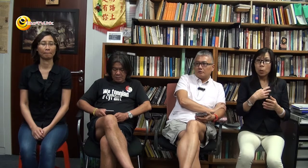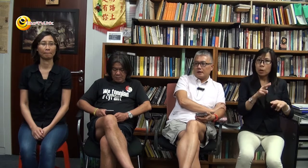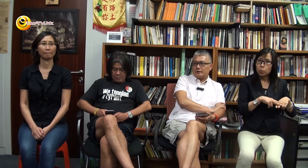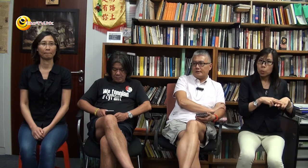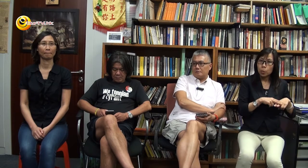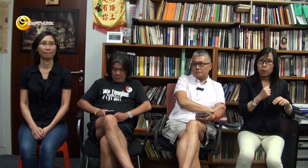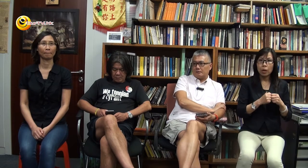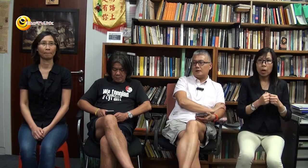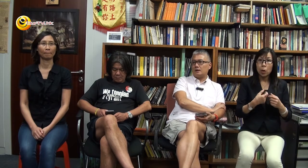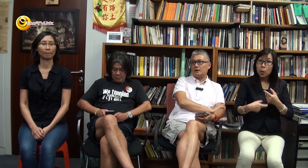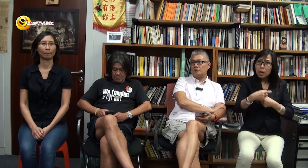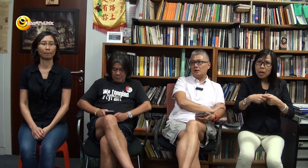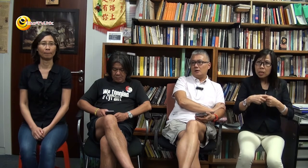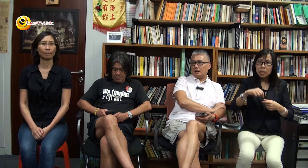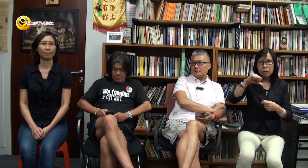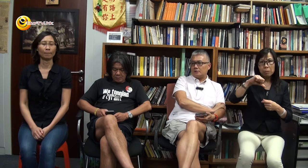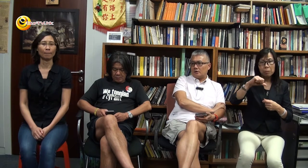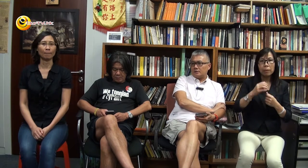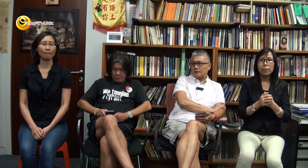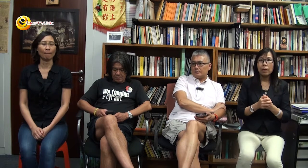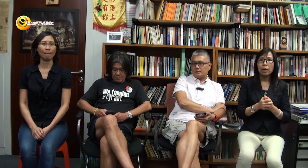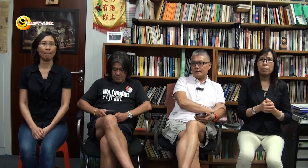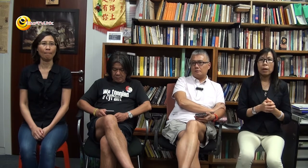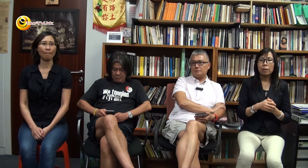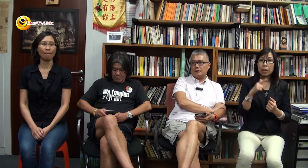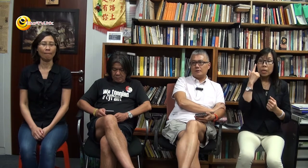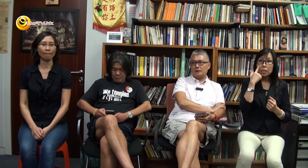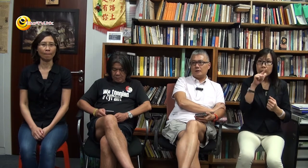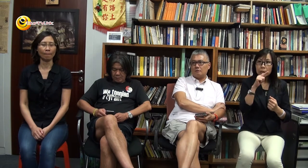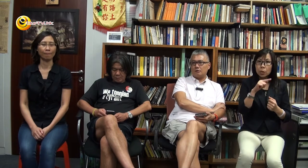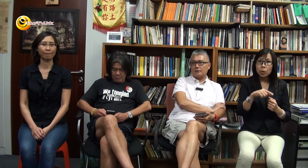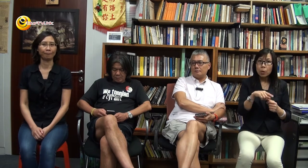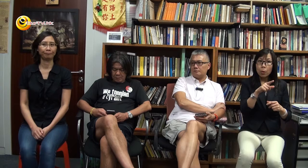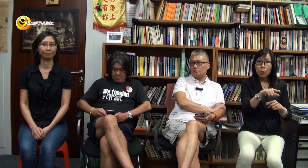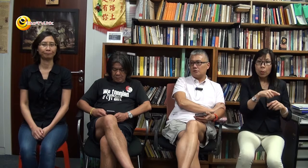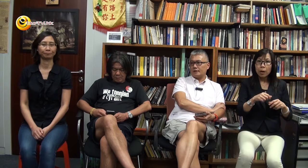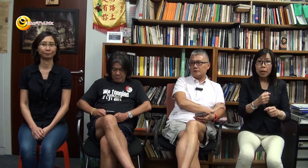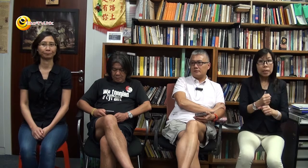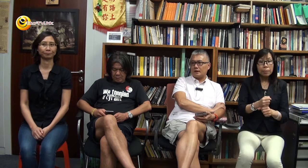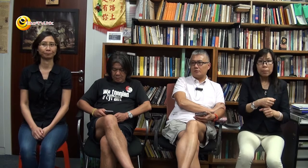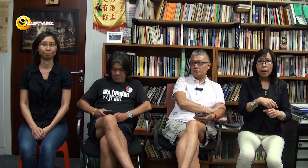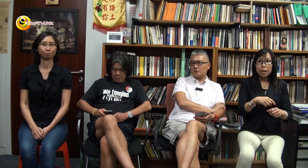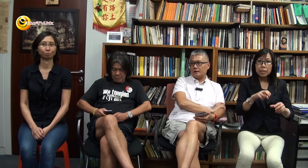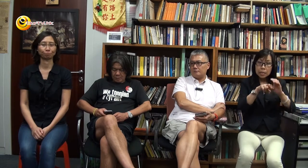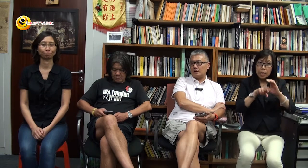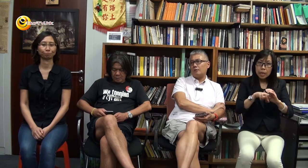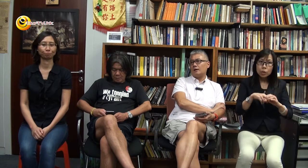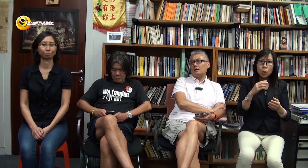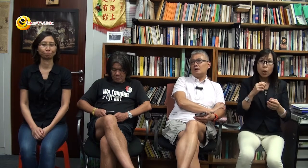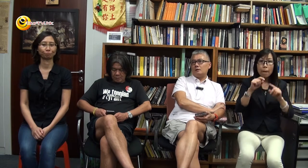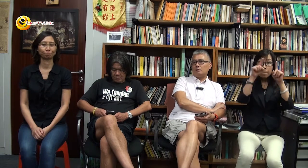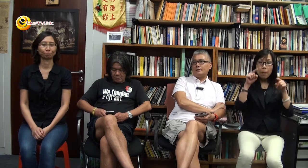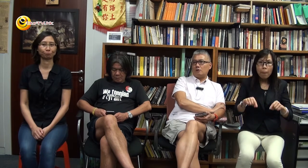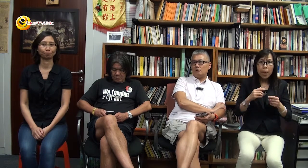中國大陸經濟又不行、新疆西藏問題又不行、國內的很多的一些社會動盪又不行的